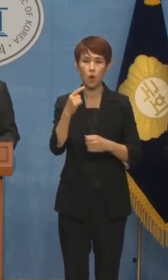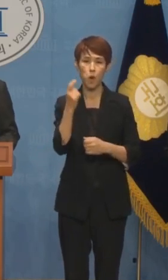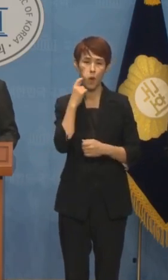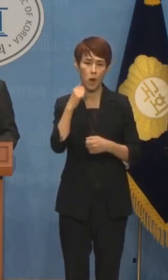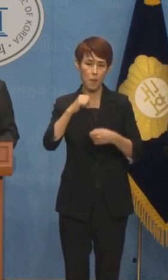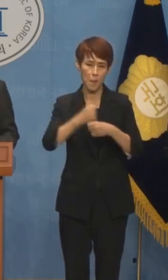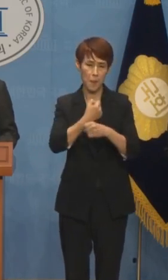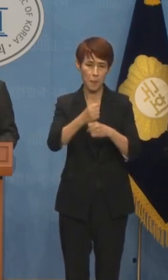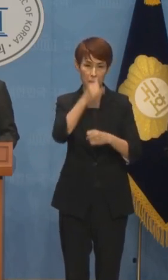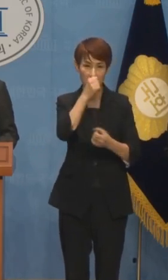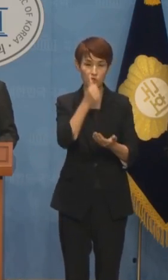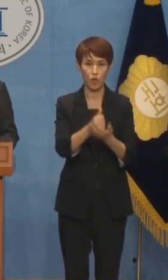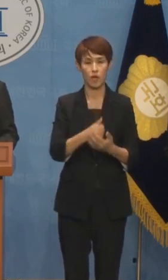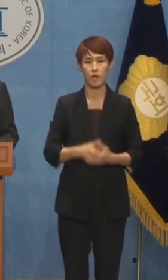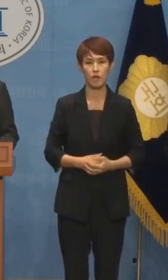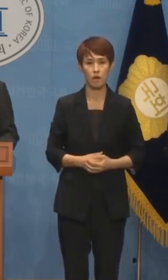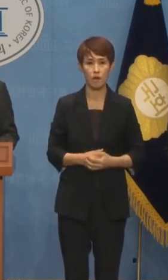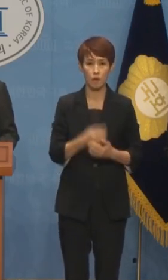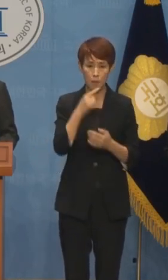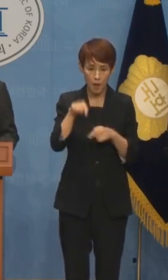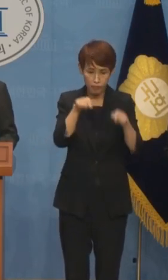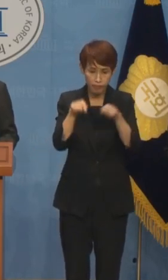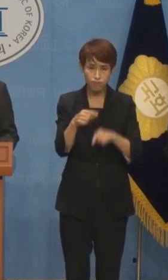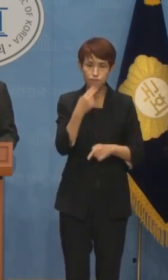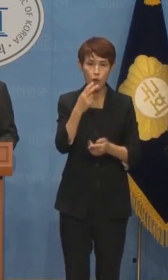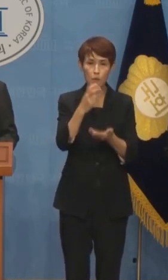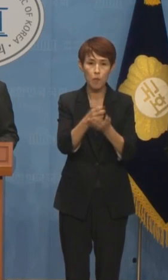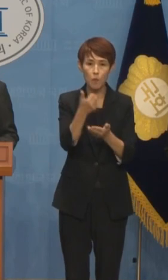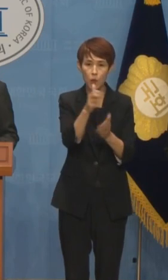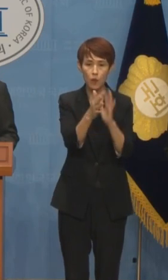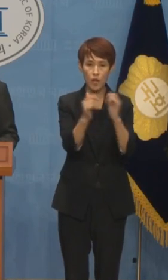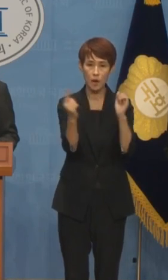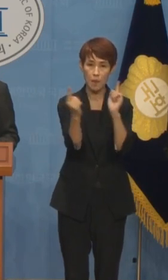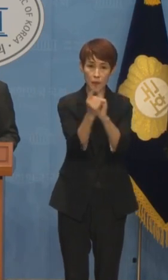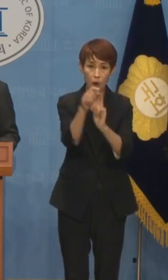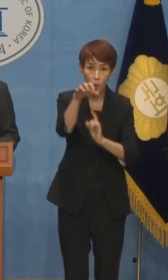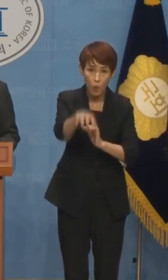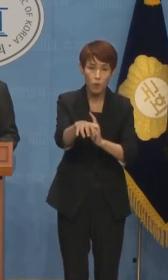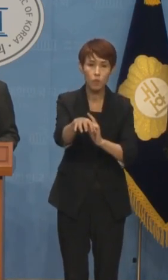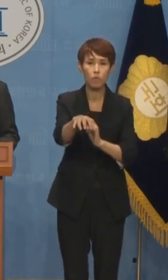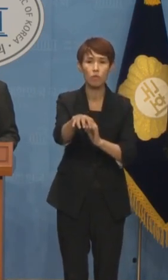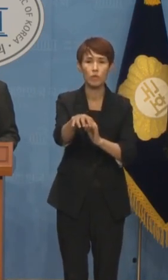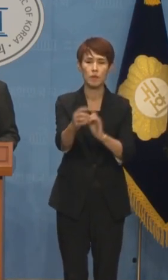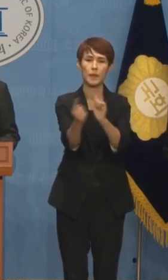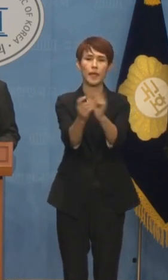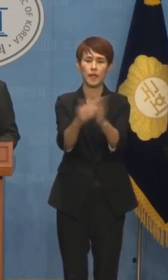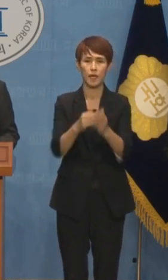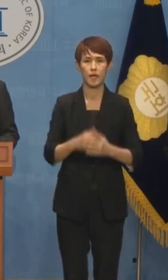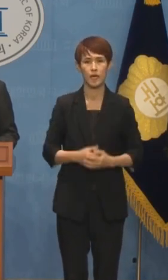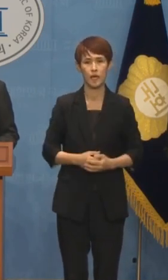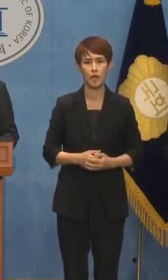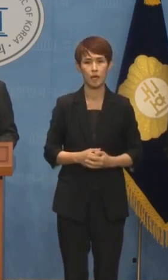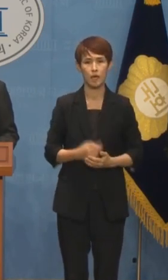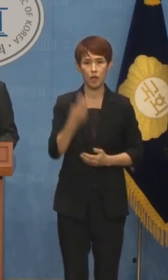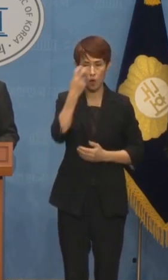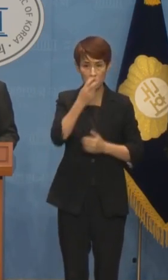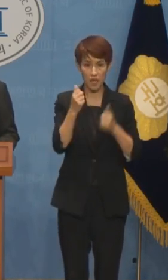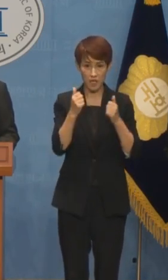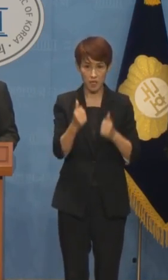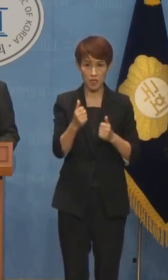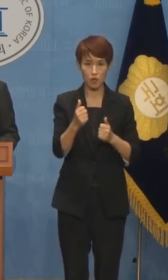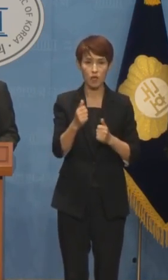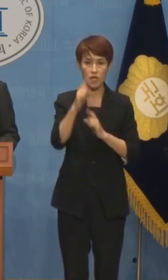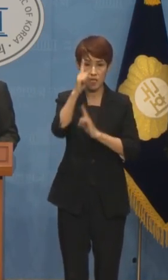것입니다. 굳이 녹취도 되지 않는 변호인 접견이란 꼼수까지 썼다는 의혹 이외에도 검사실로 이 전 부지사를